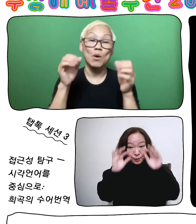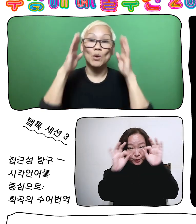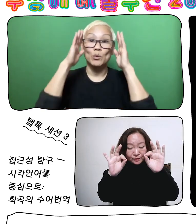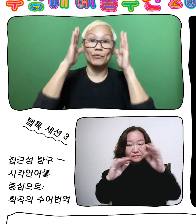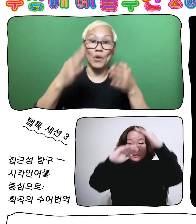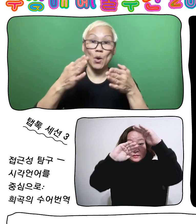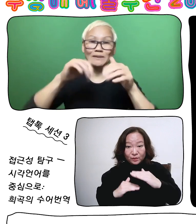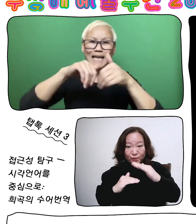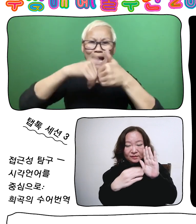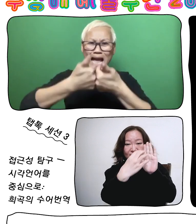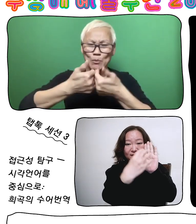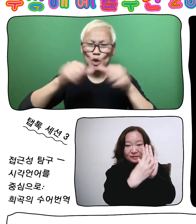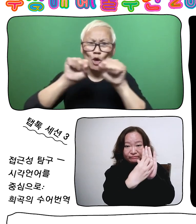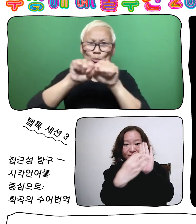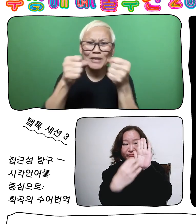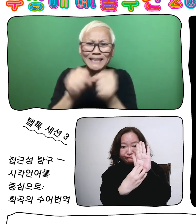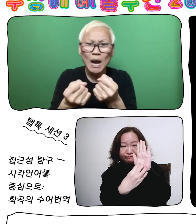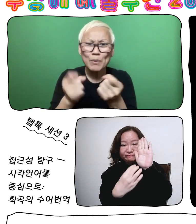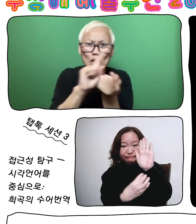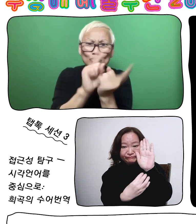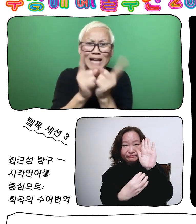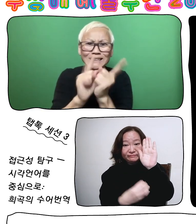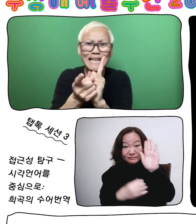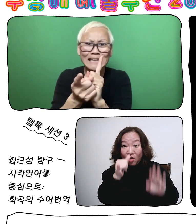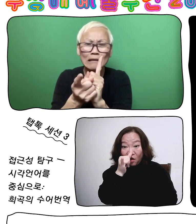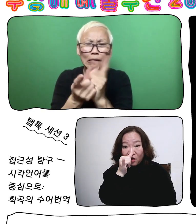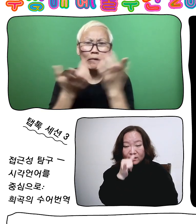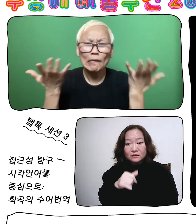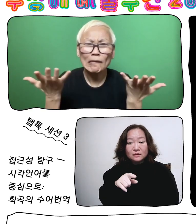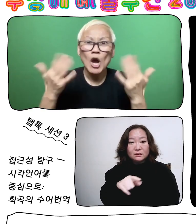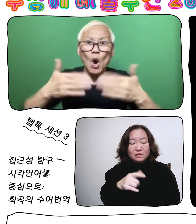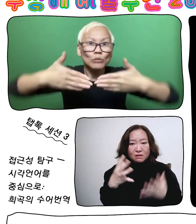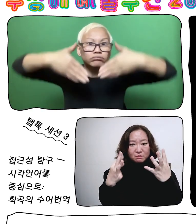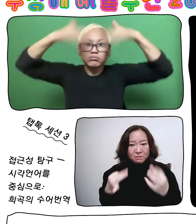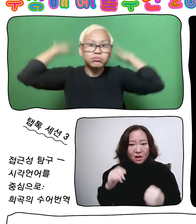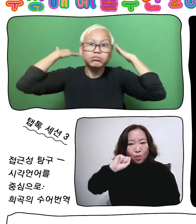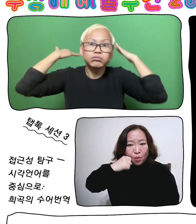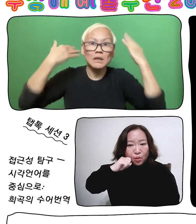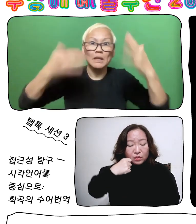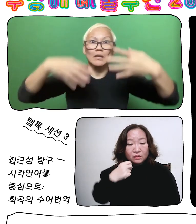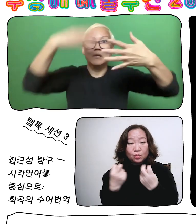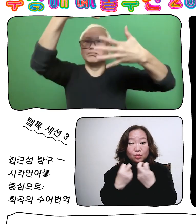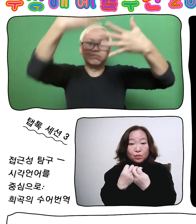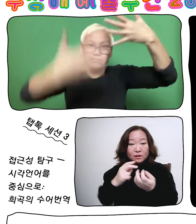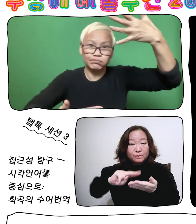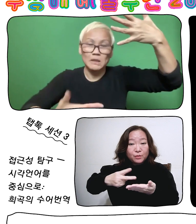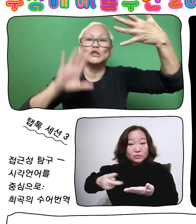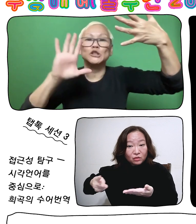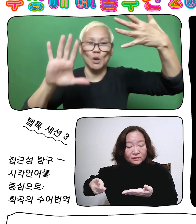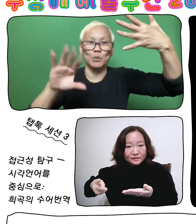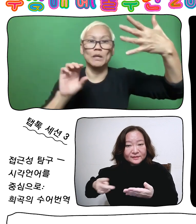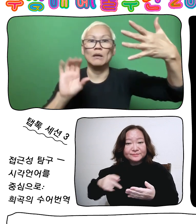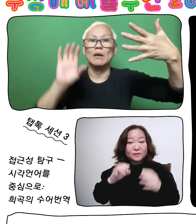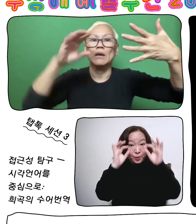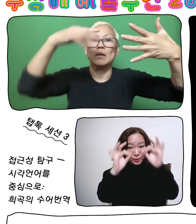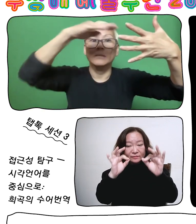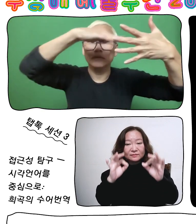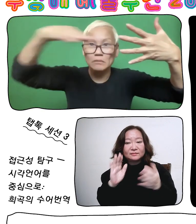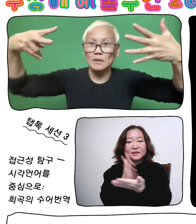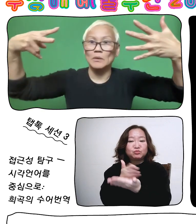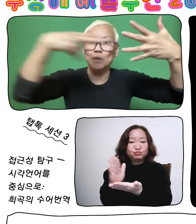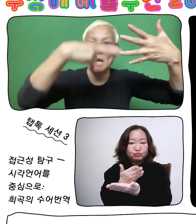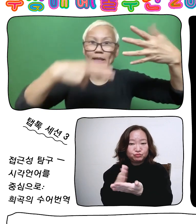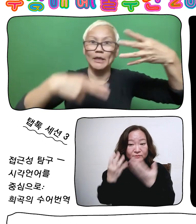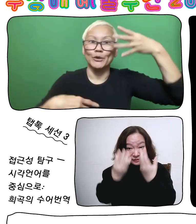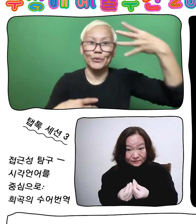문장이 많아서 어떻게 나누어 번역해야 할지 어려워 보일 수도 있습니다. 이 긴 문장들을 나누어서 번역하는